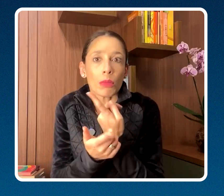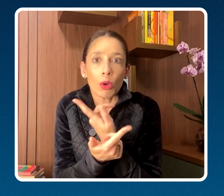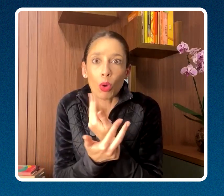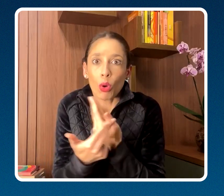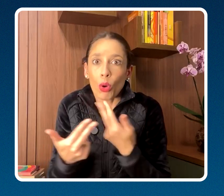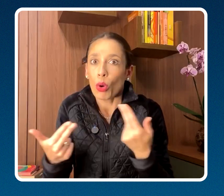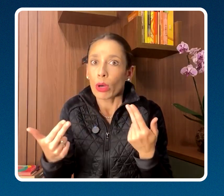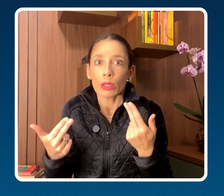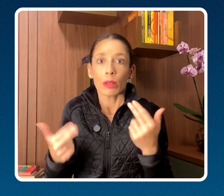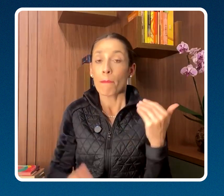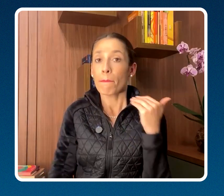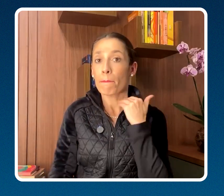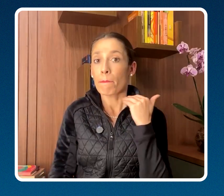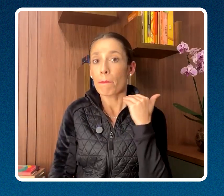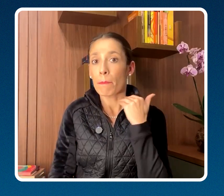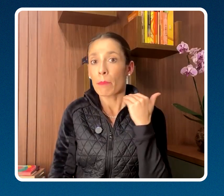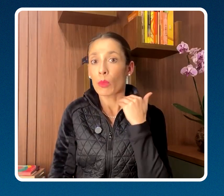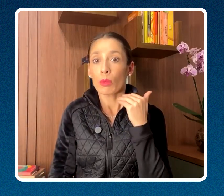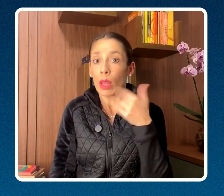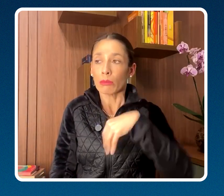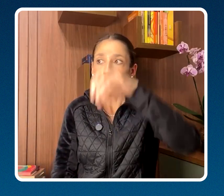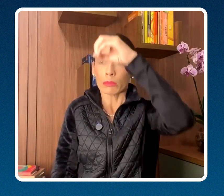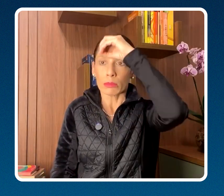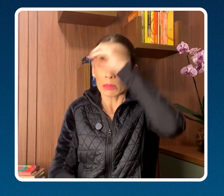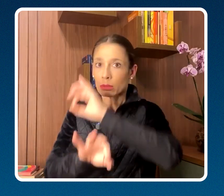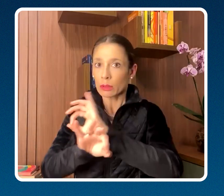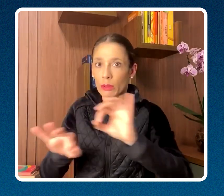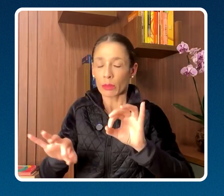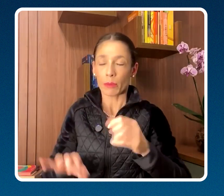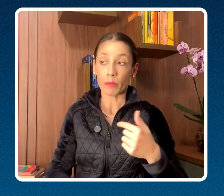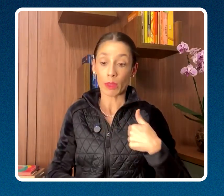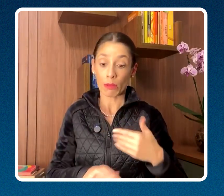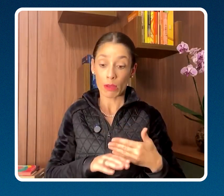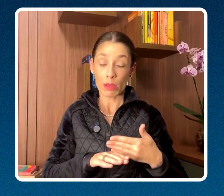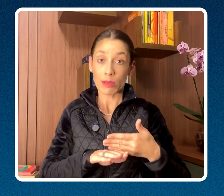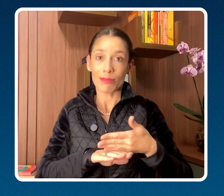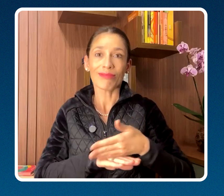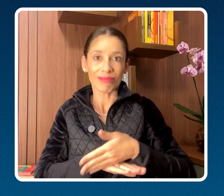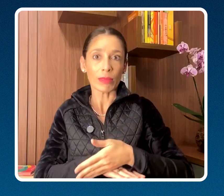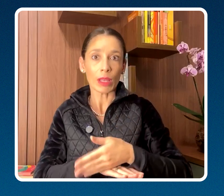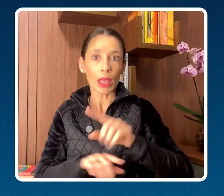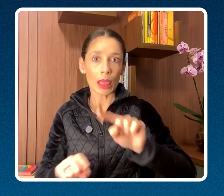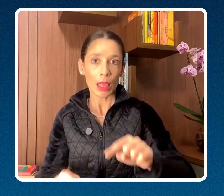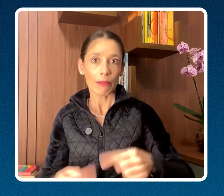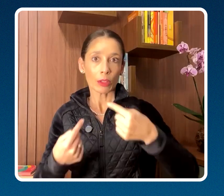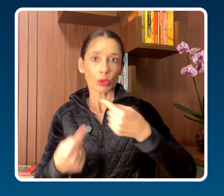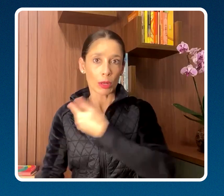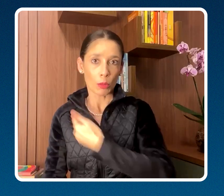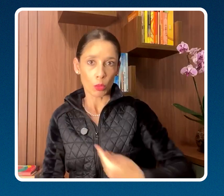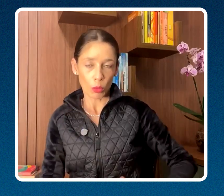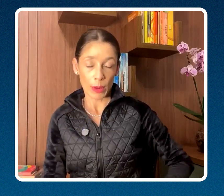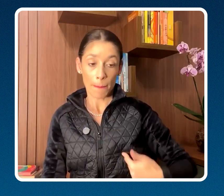eles não sabiam. E naquele momento, quando eu entrei na defensoria, como eu estava num percurso de um